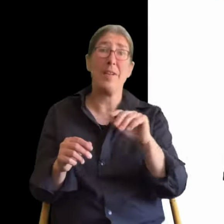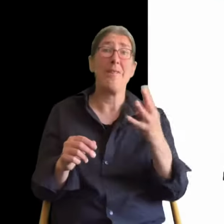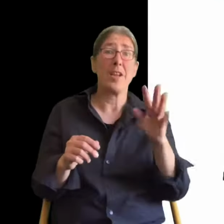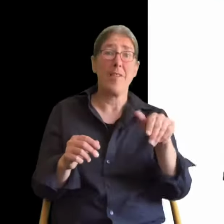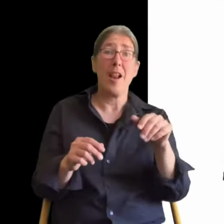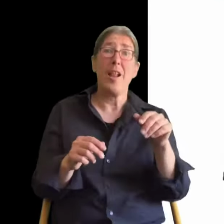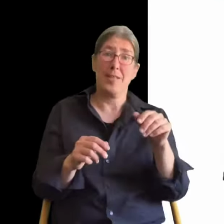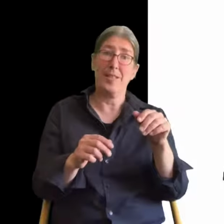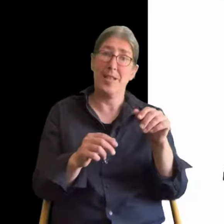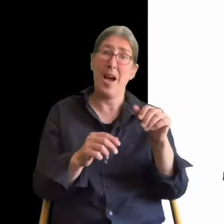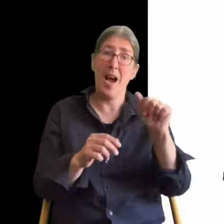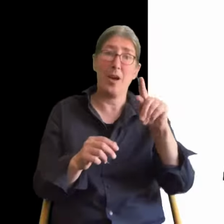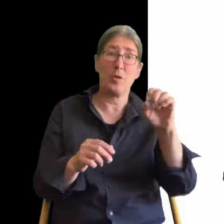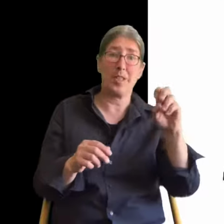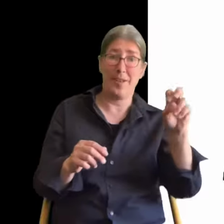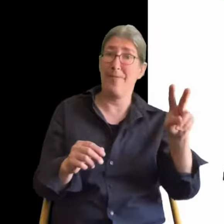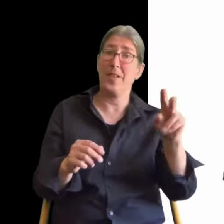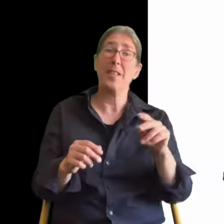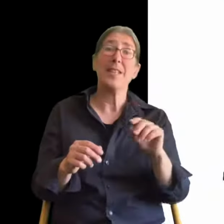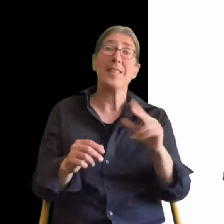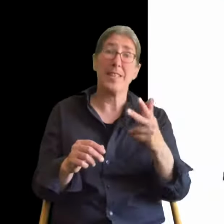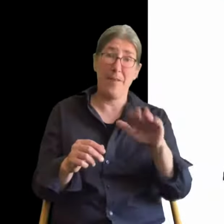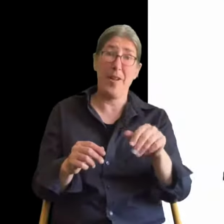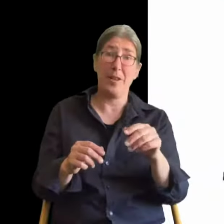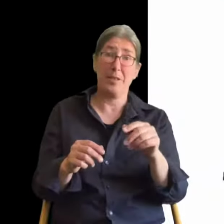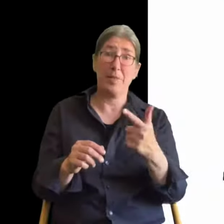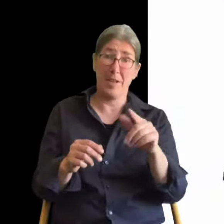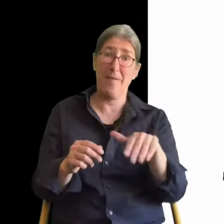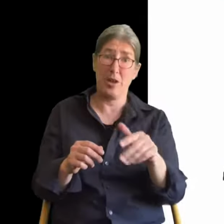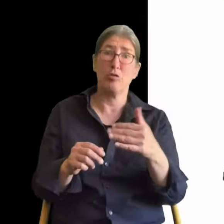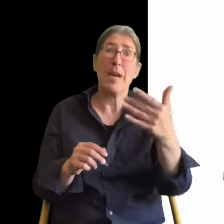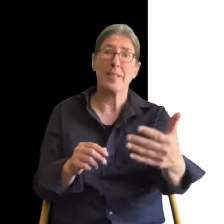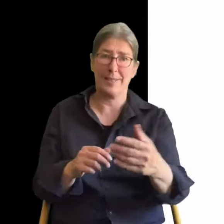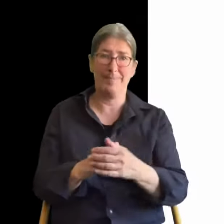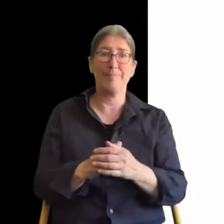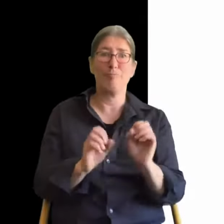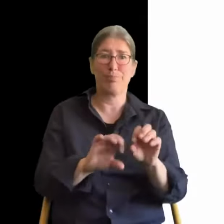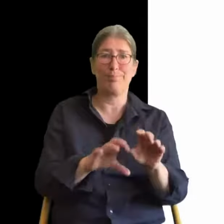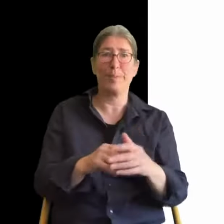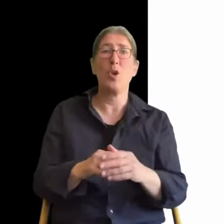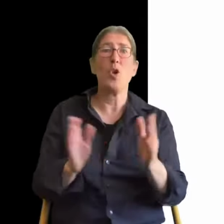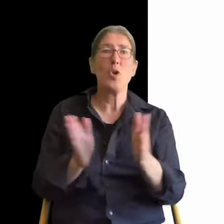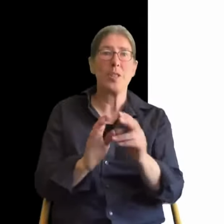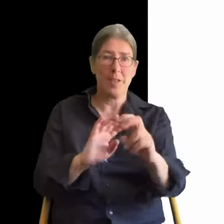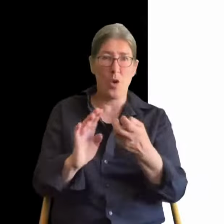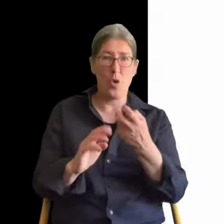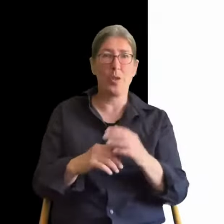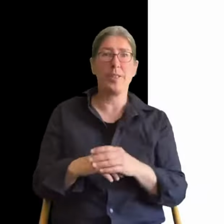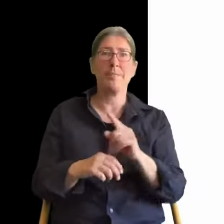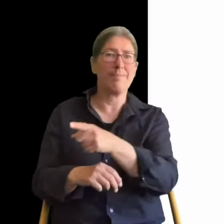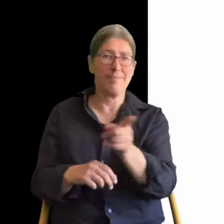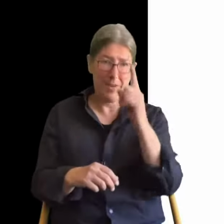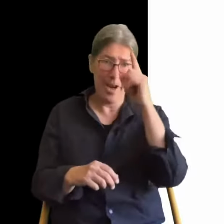Fall. Den dritten Fall und den zweiten Fall machen wir später. Eine kurze Wiederholung. Ihr wisst